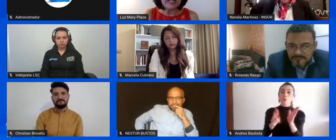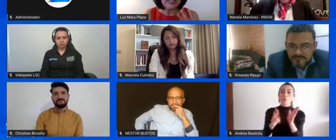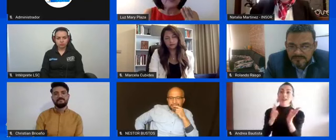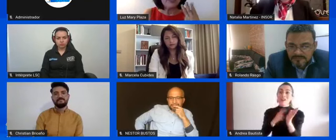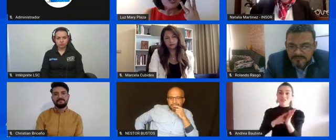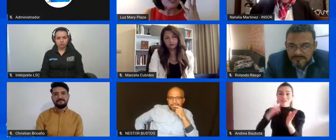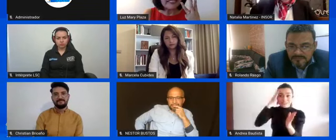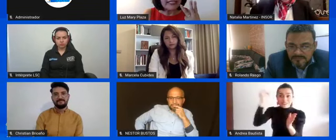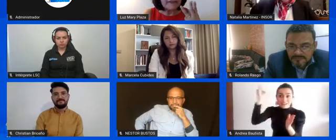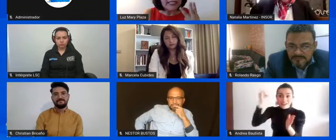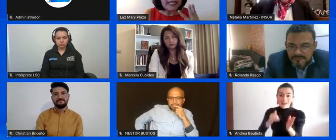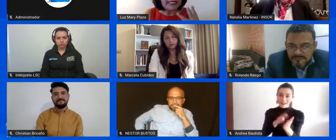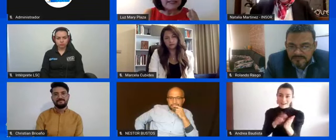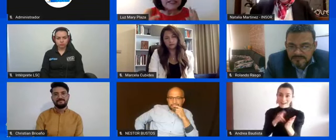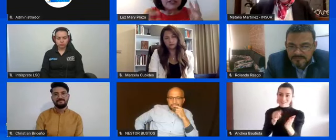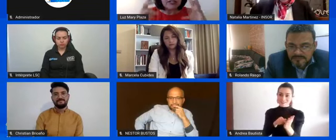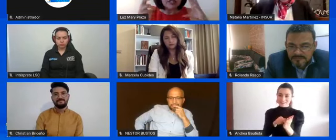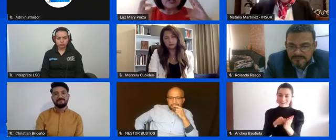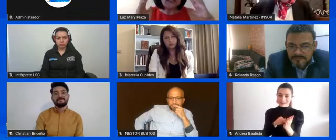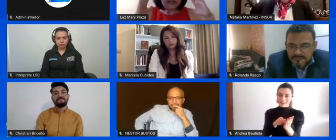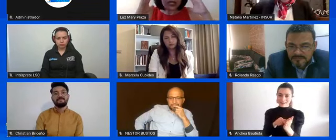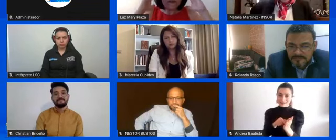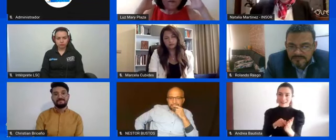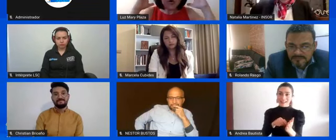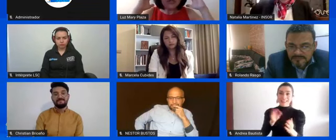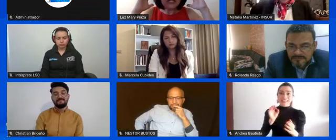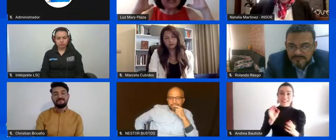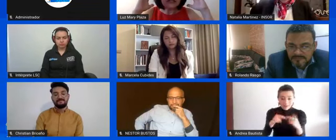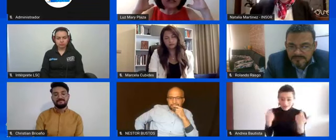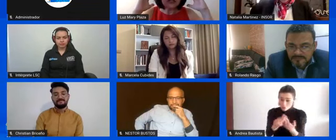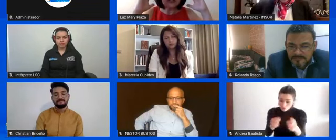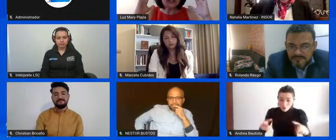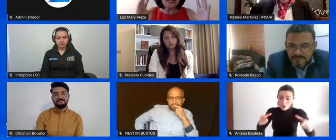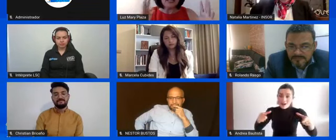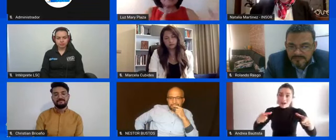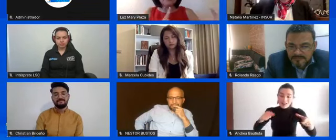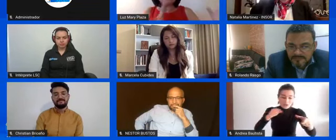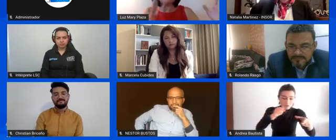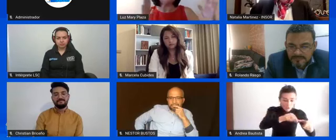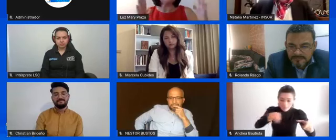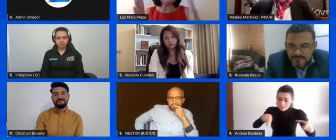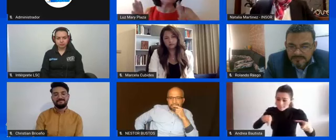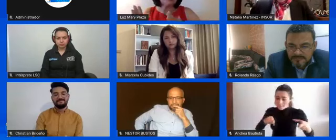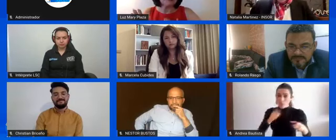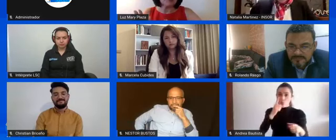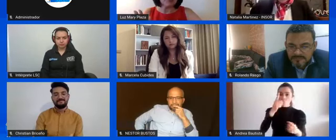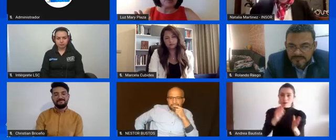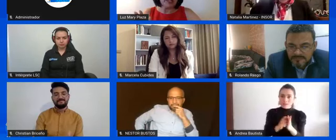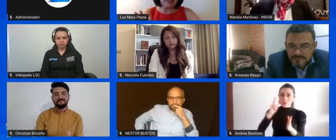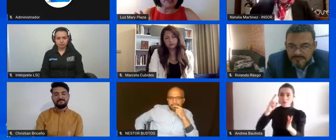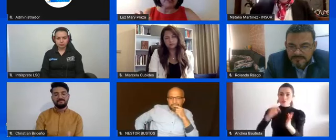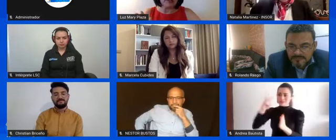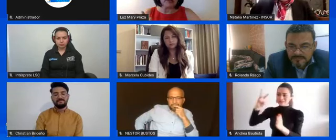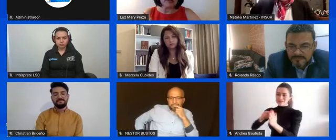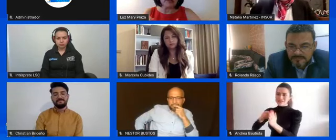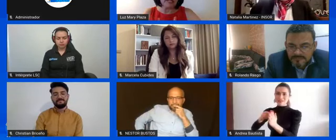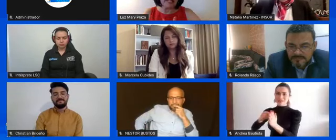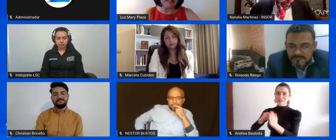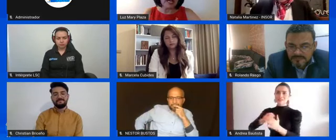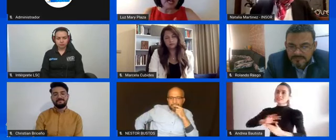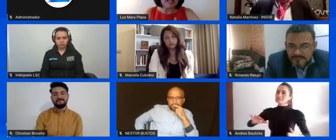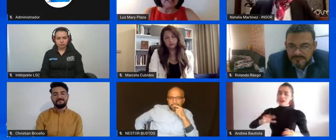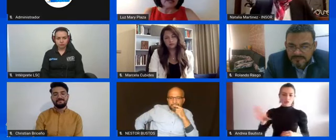investigaciones fueron los tres pilares que nos ayudaron a hacer una movilización hacia la visión socioantropológica de los sordos,